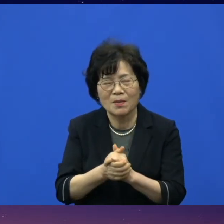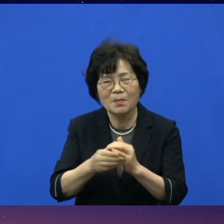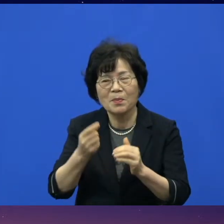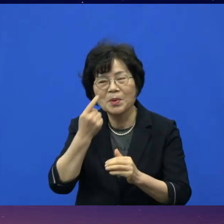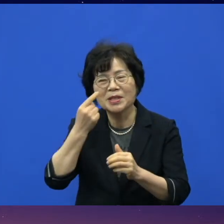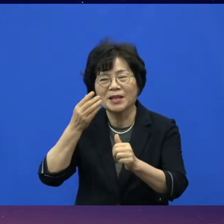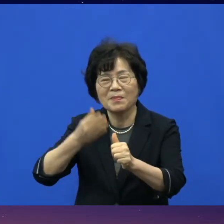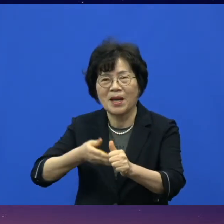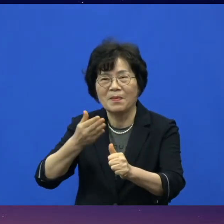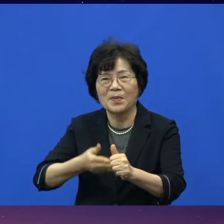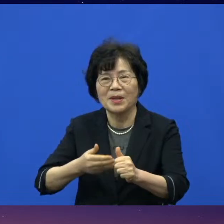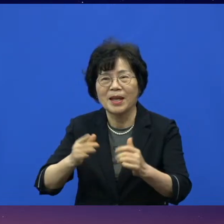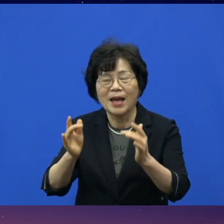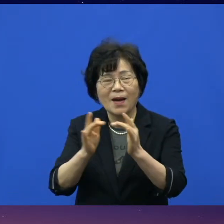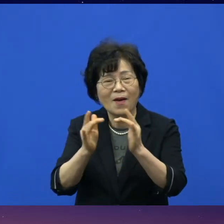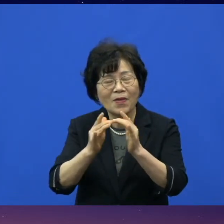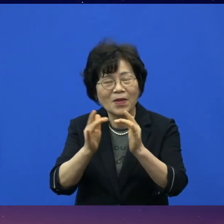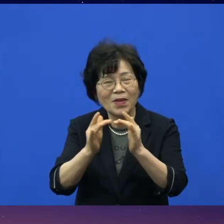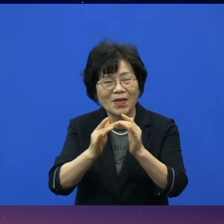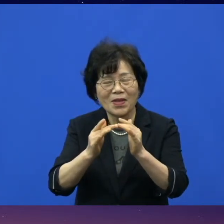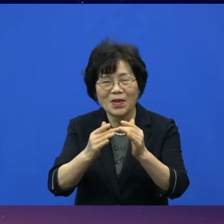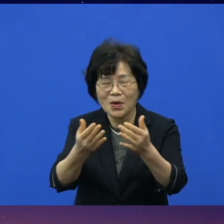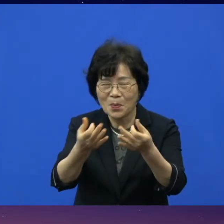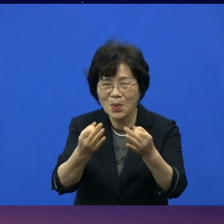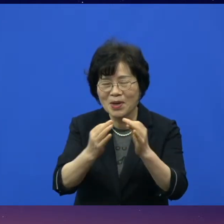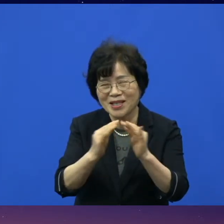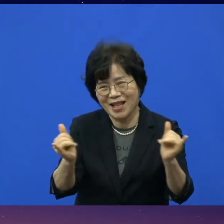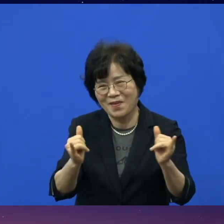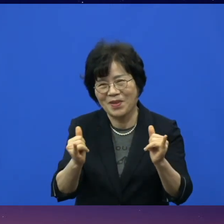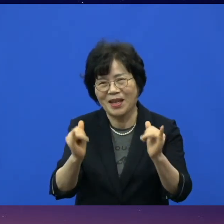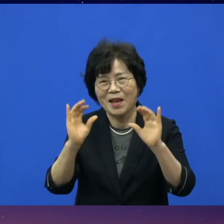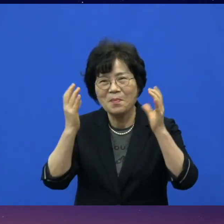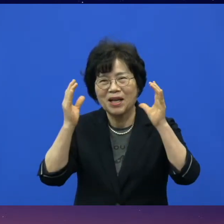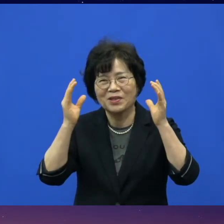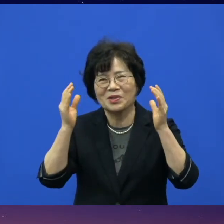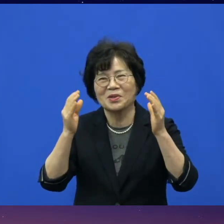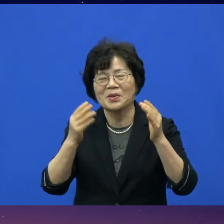온라인으로 듣는 분들에게 박수를 안 쳤네요. 박수 한번 쳐야 됩니다.